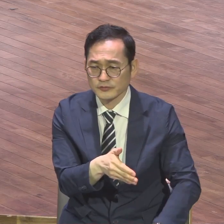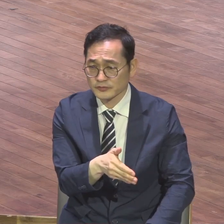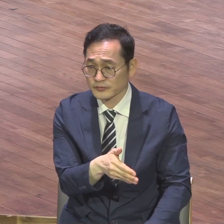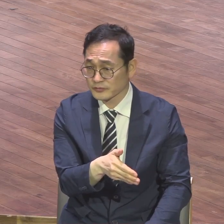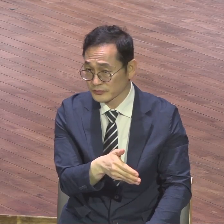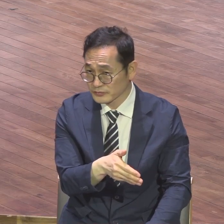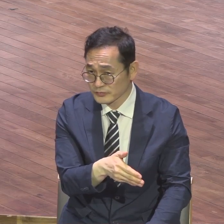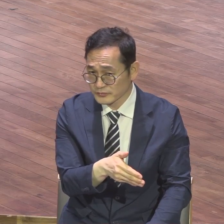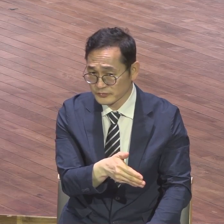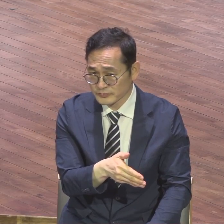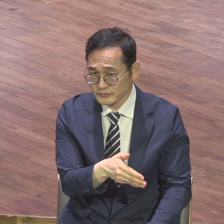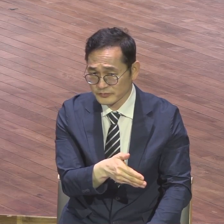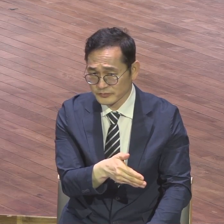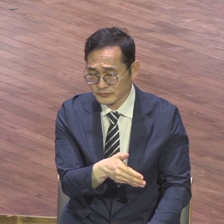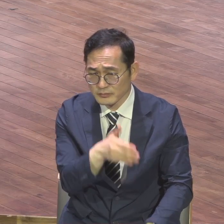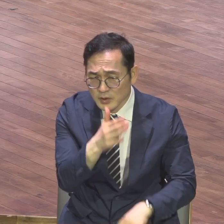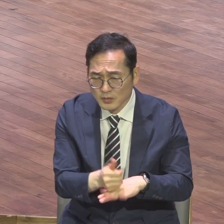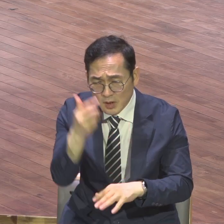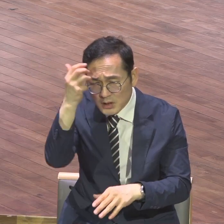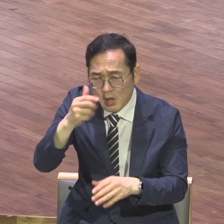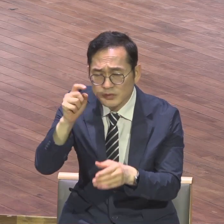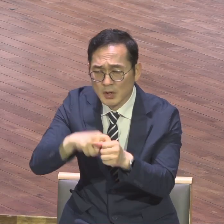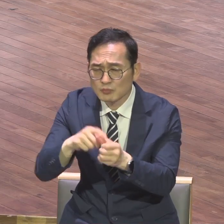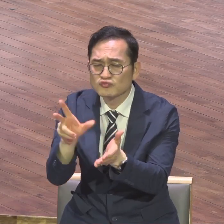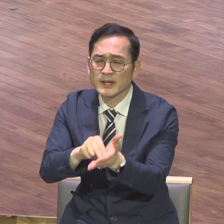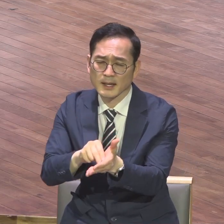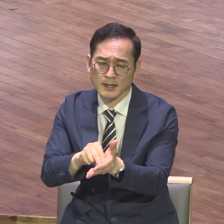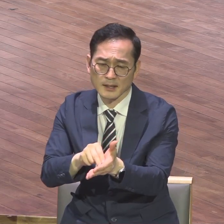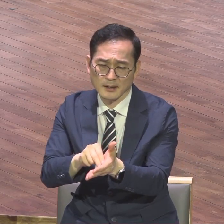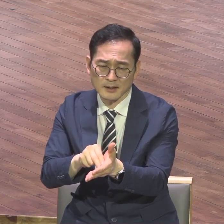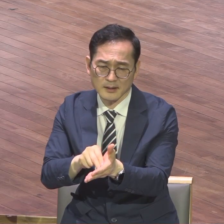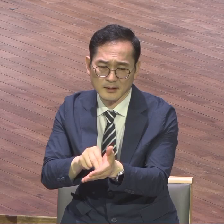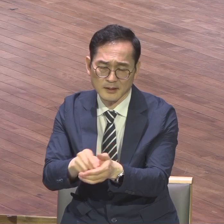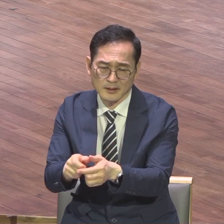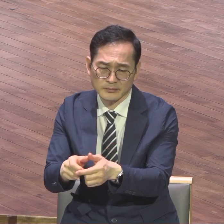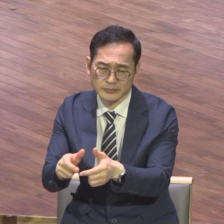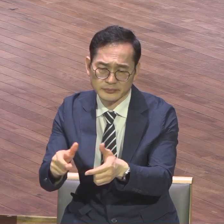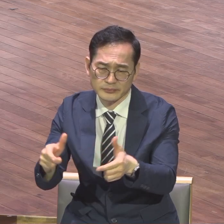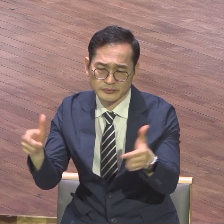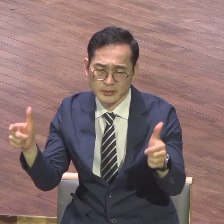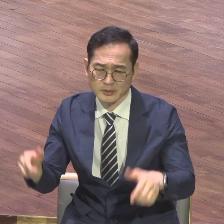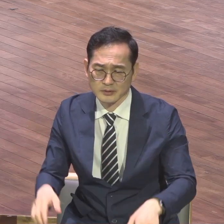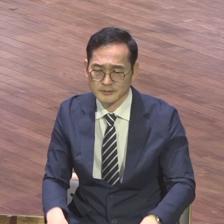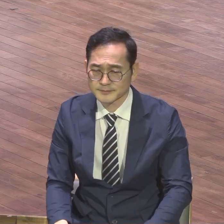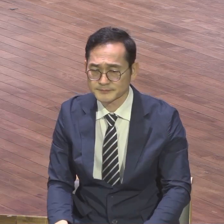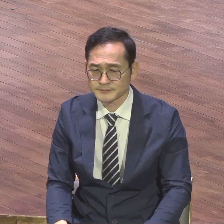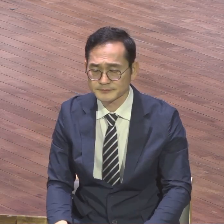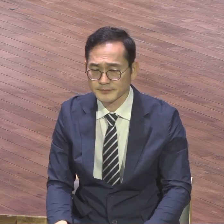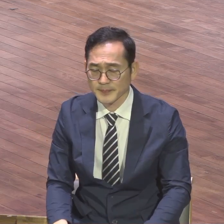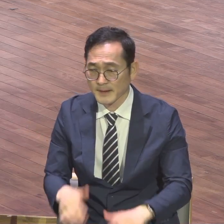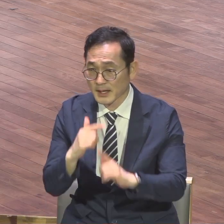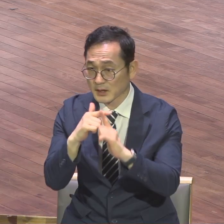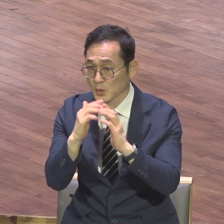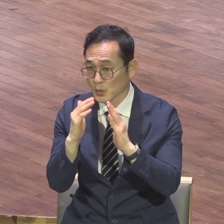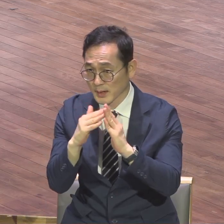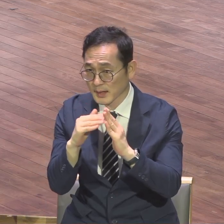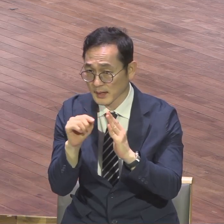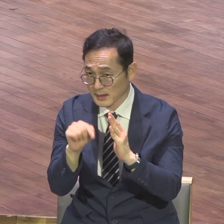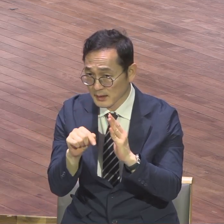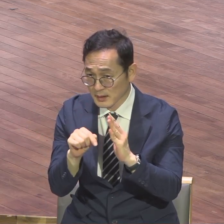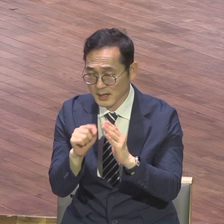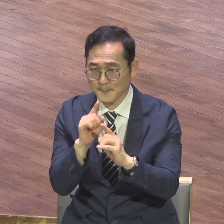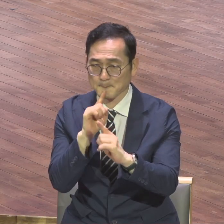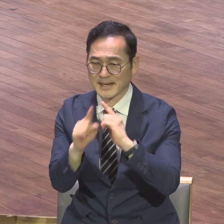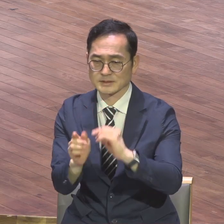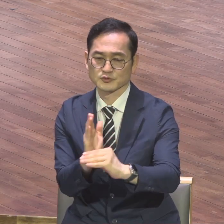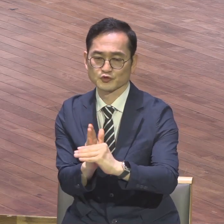되니까 교회 영적 상태가 문제가 생겨버린 거예요. 영적 문제가. 그래서 교회는요